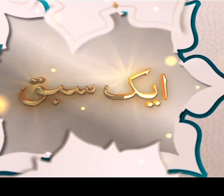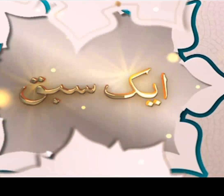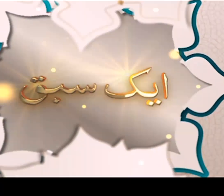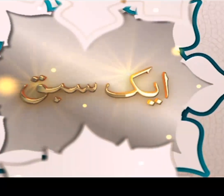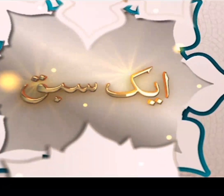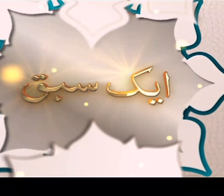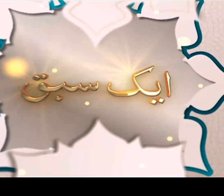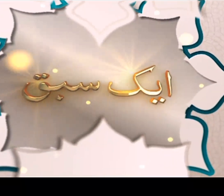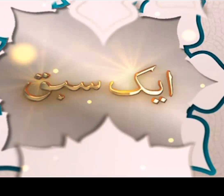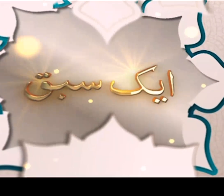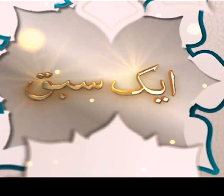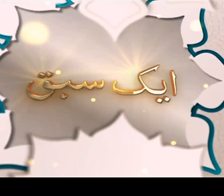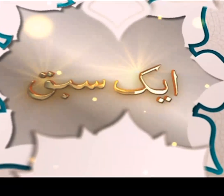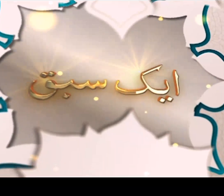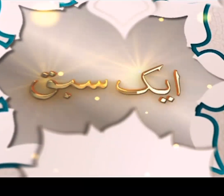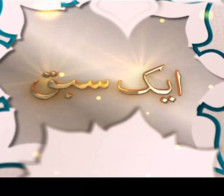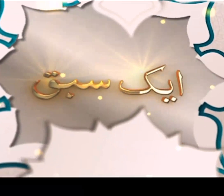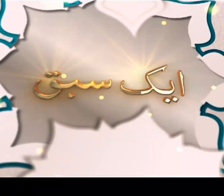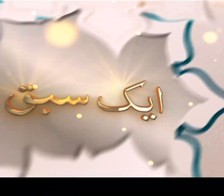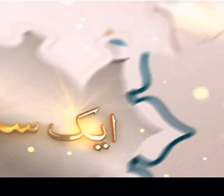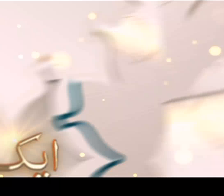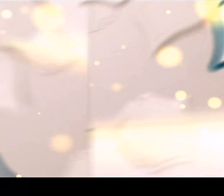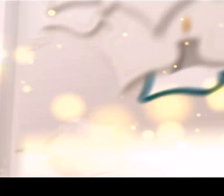سیکھیں سبق سکھاؤ